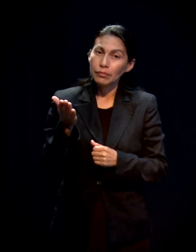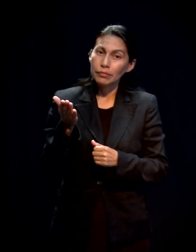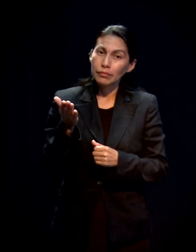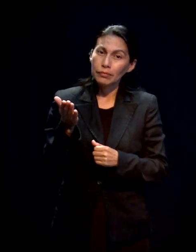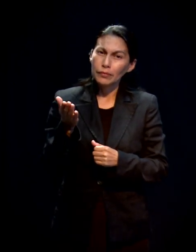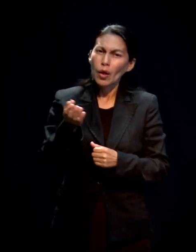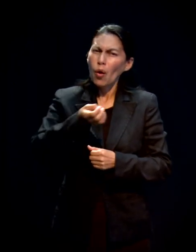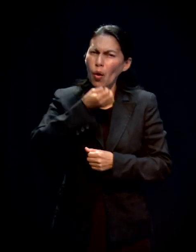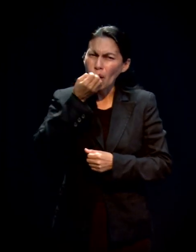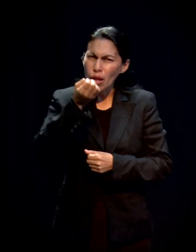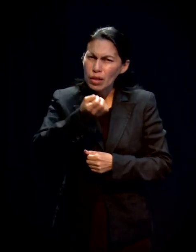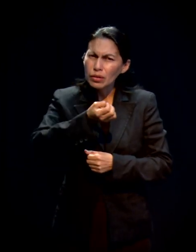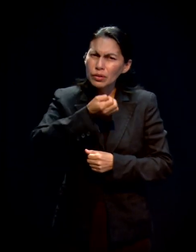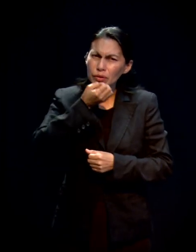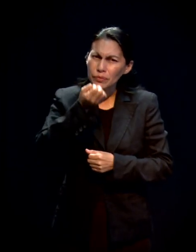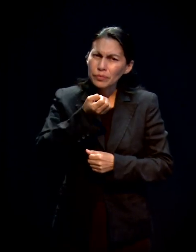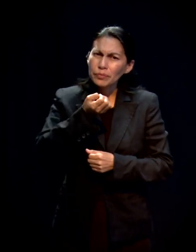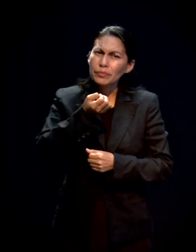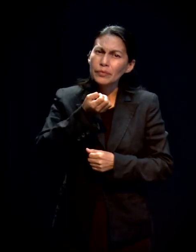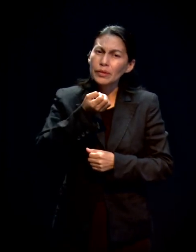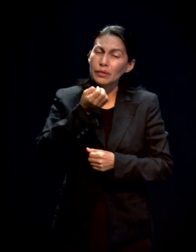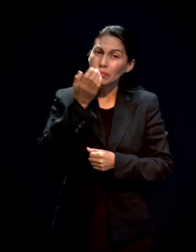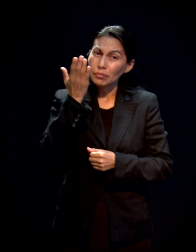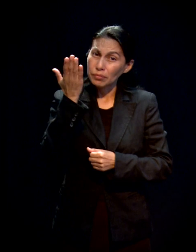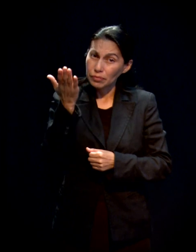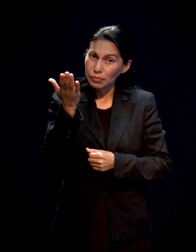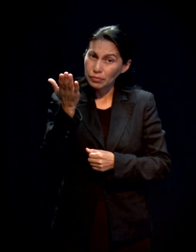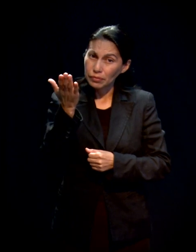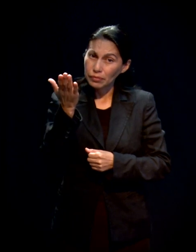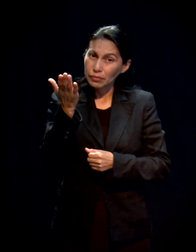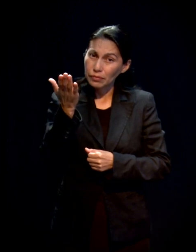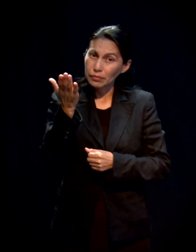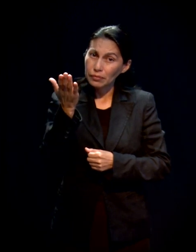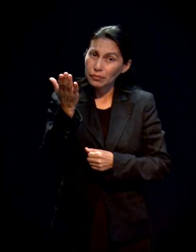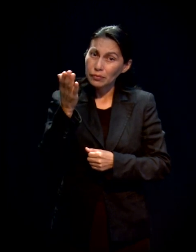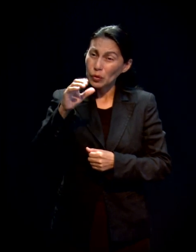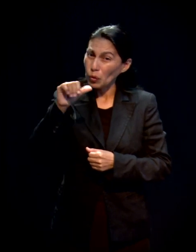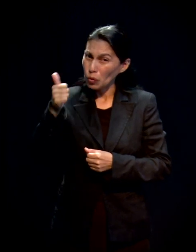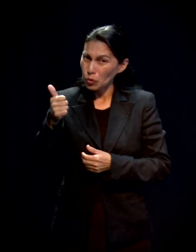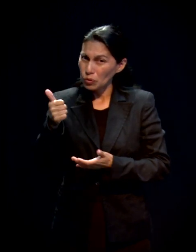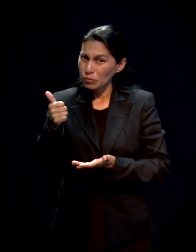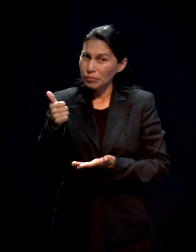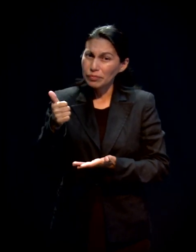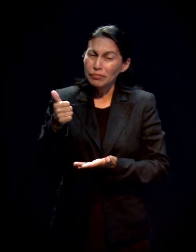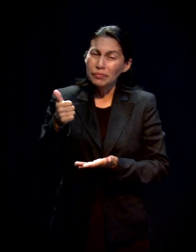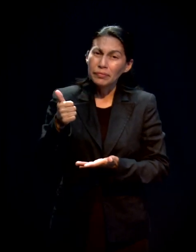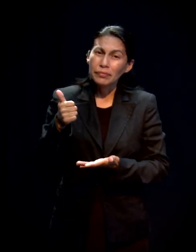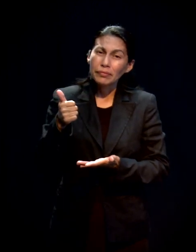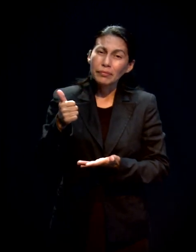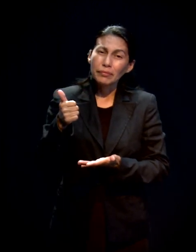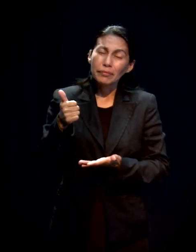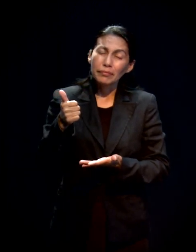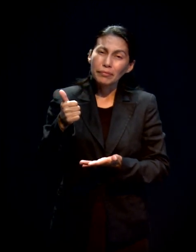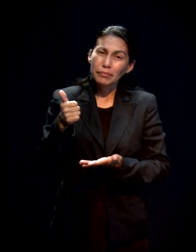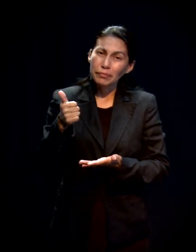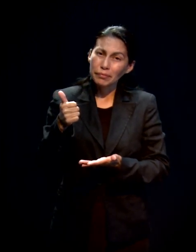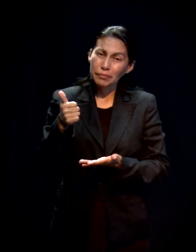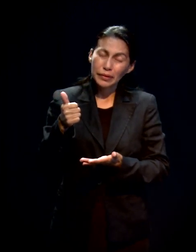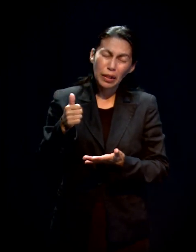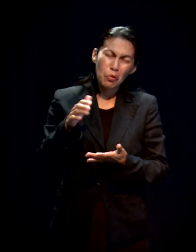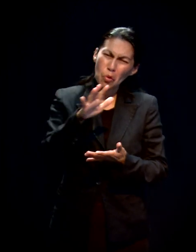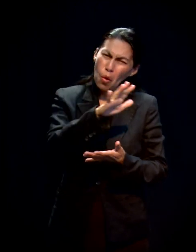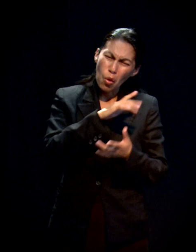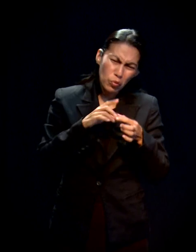por ustedes que ofrecen las oraciones que piden e interceden por otros formamos un